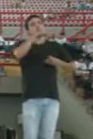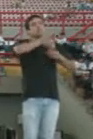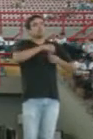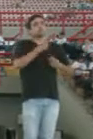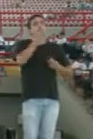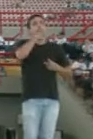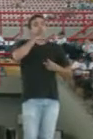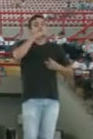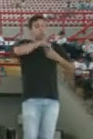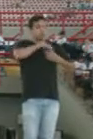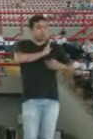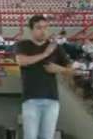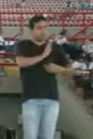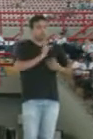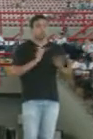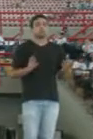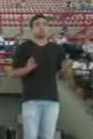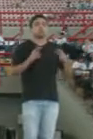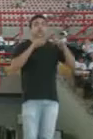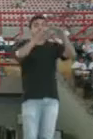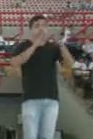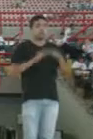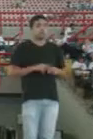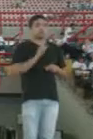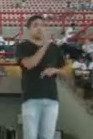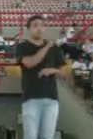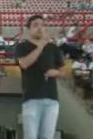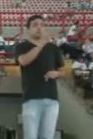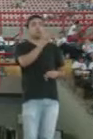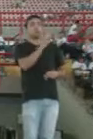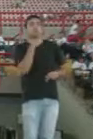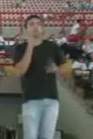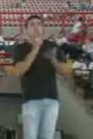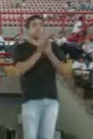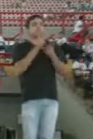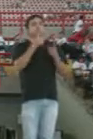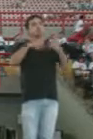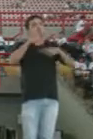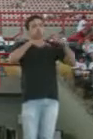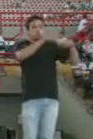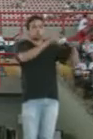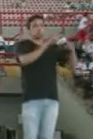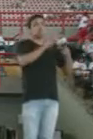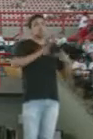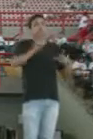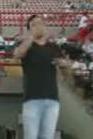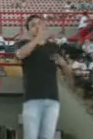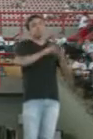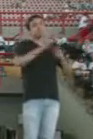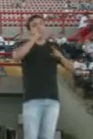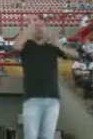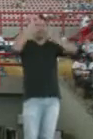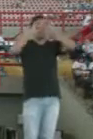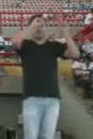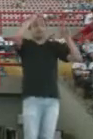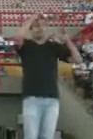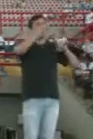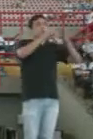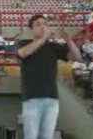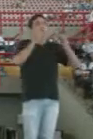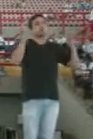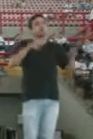e no coração. Está aí. As palavras nunca morrem, elas são reutilizadas, as palavras são inventadas.